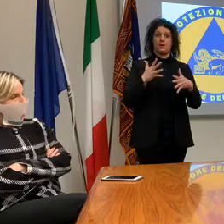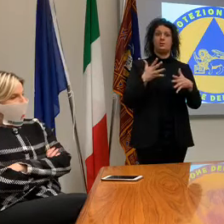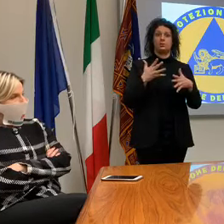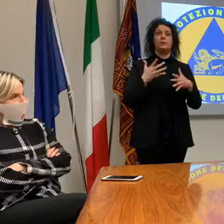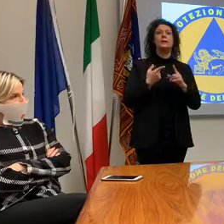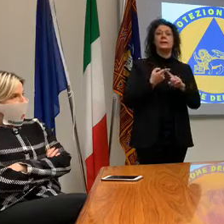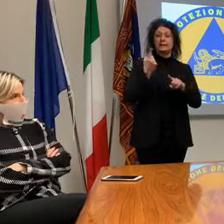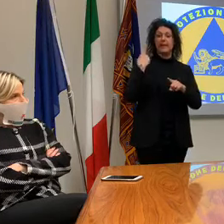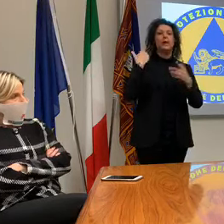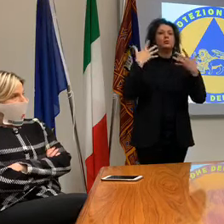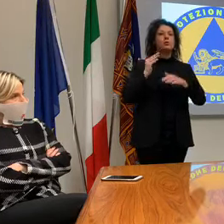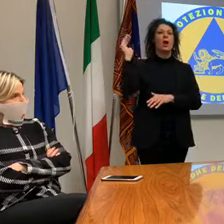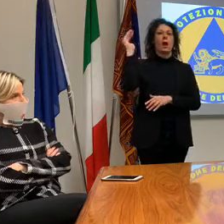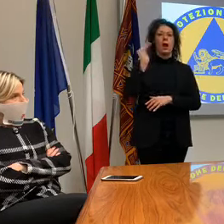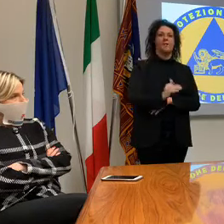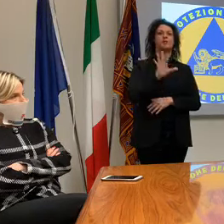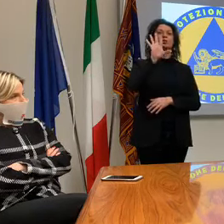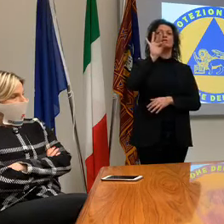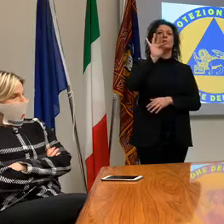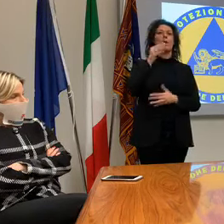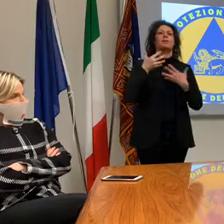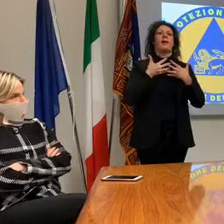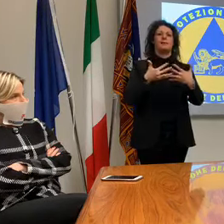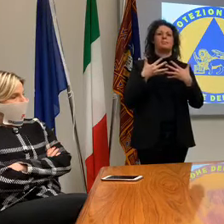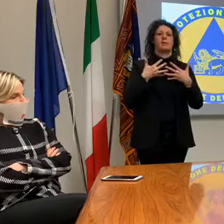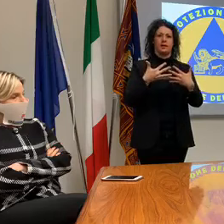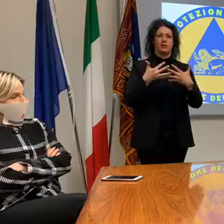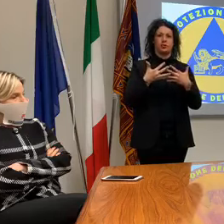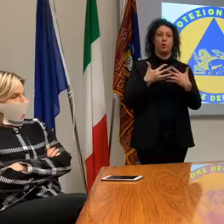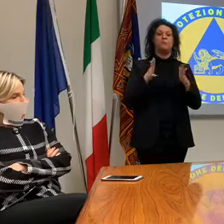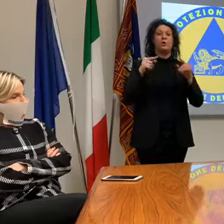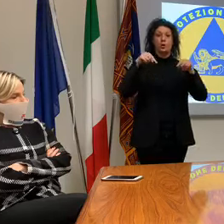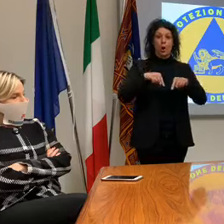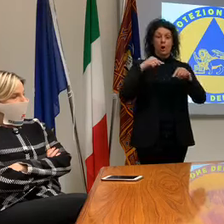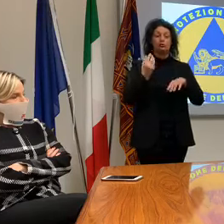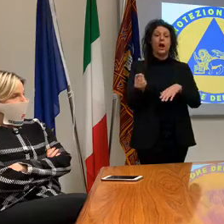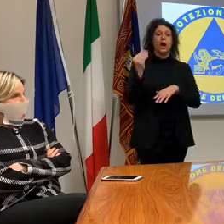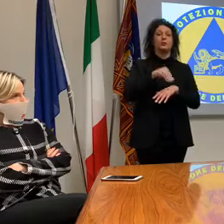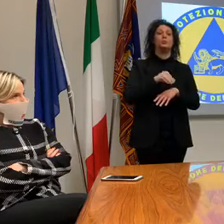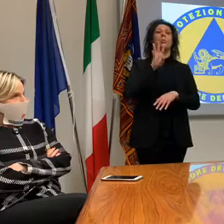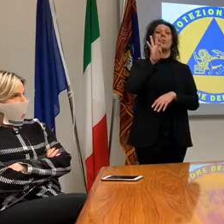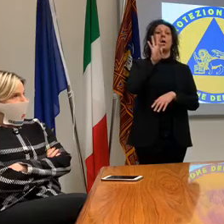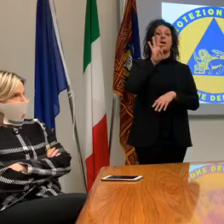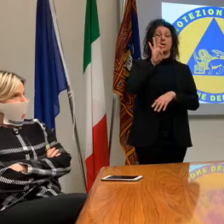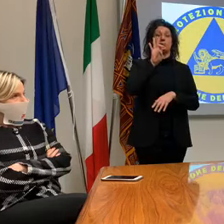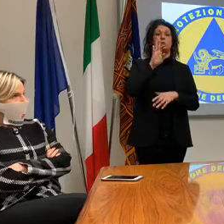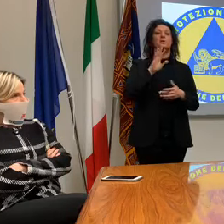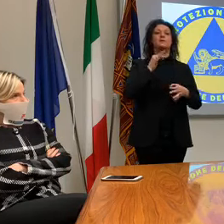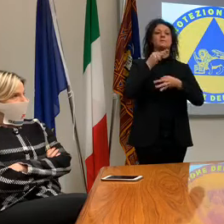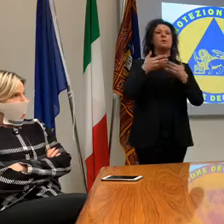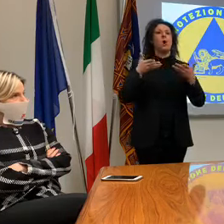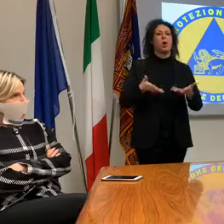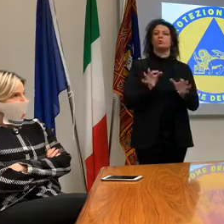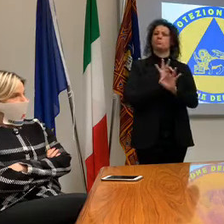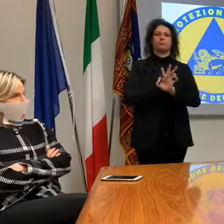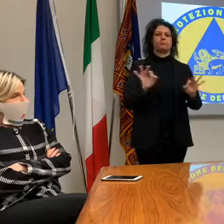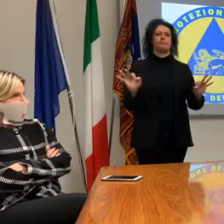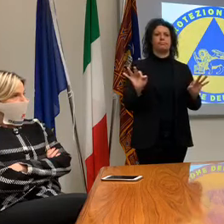ieri sera sono arrivati 50 respiratori, oggi sembra altri 40, questo fine settimana noi siamo a regime con tutti i